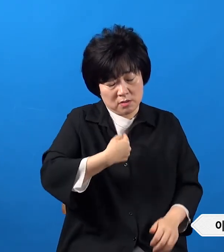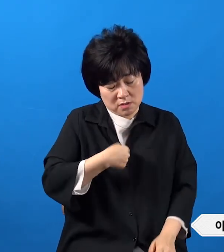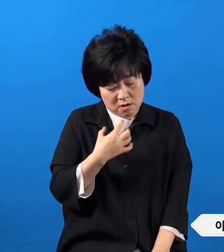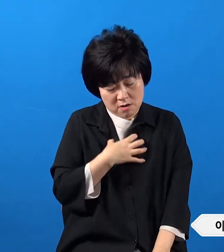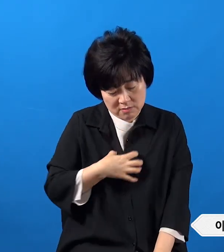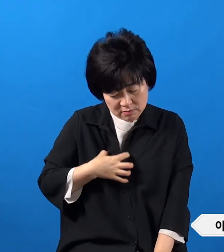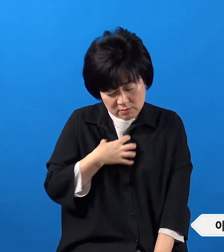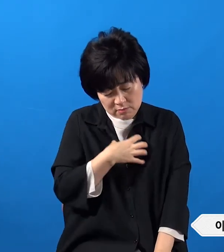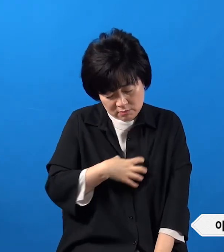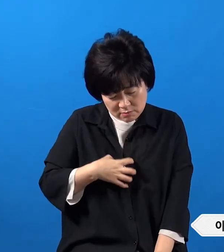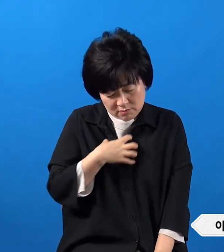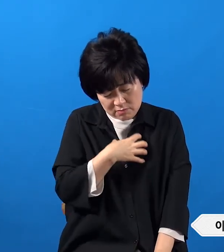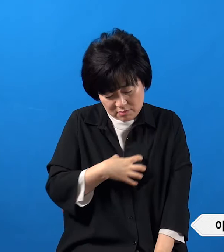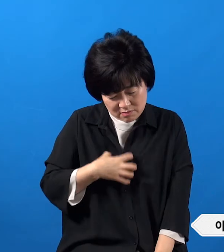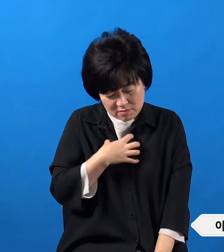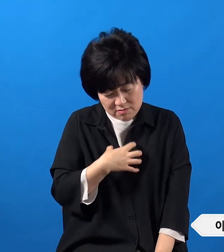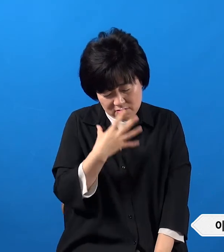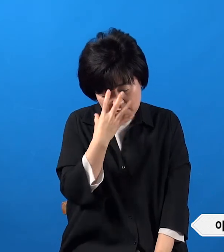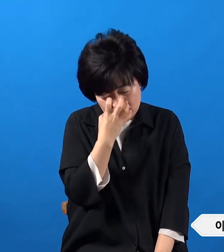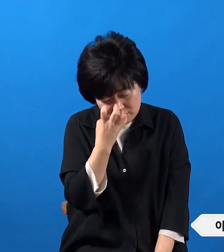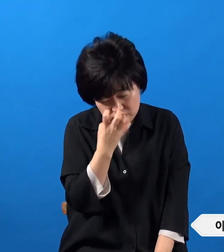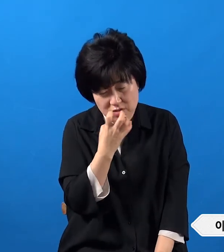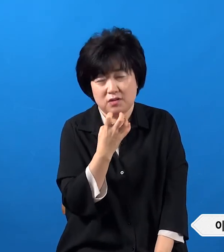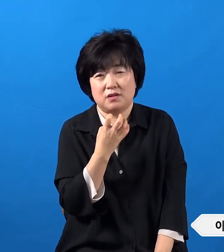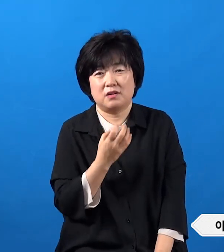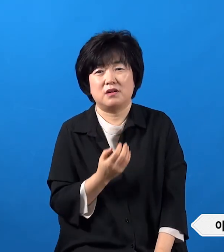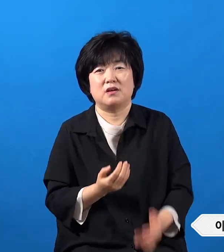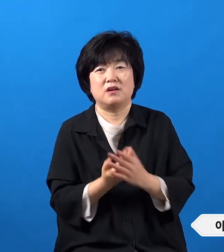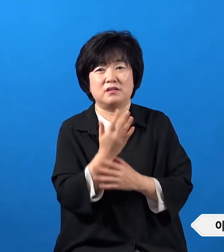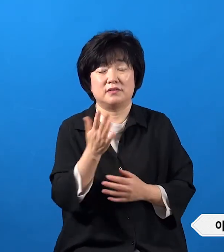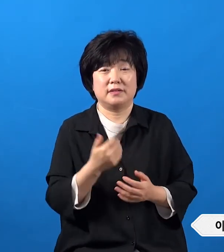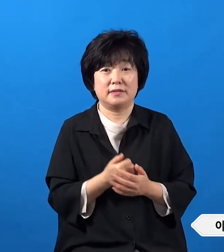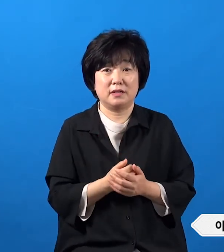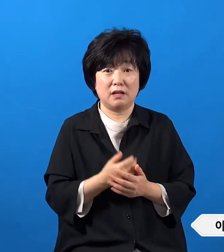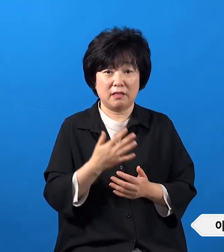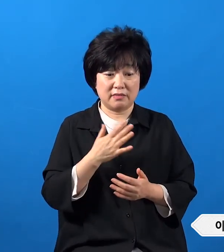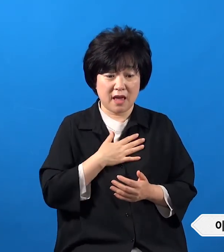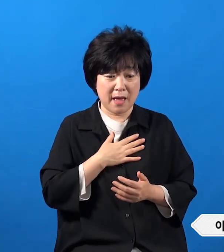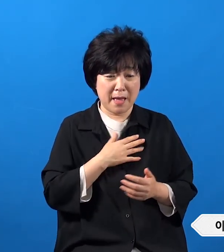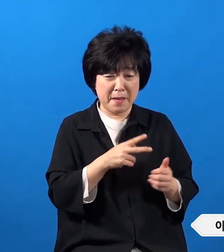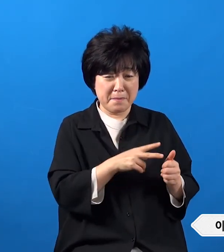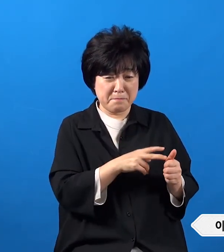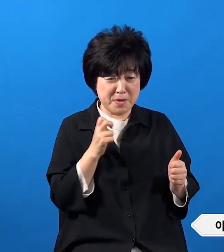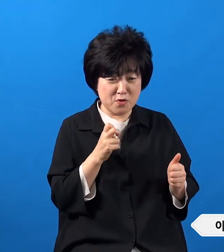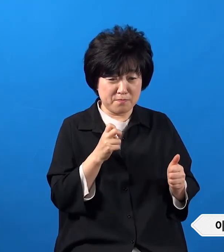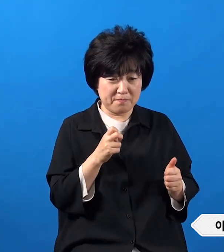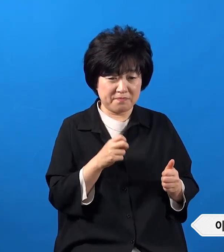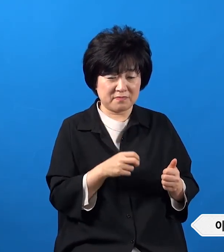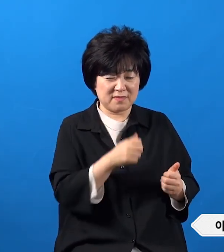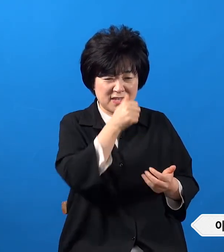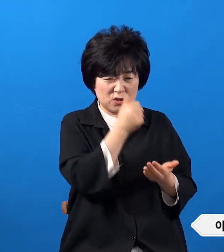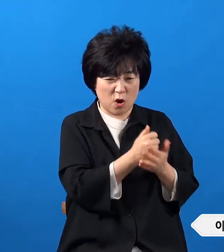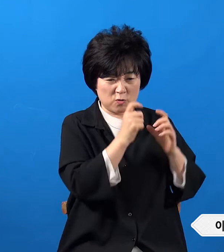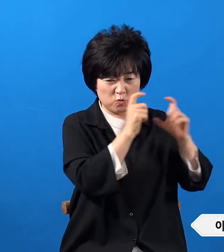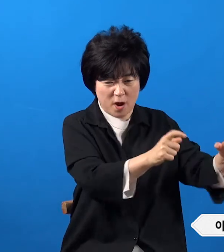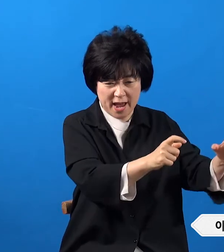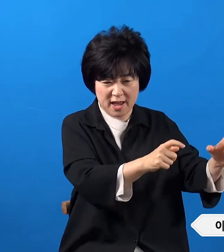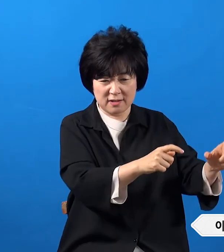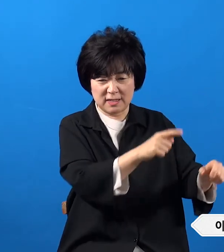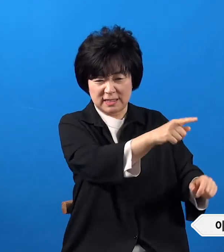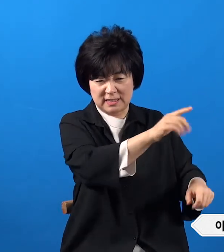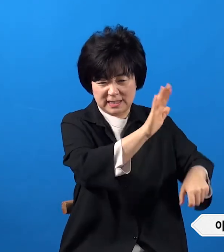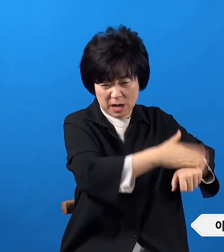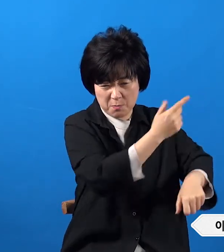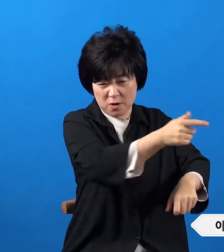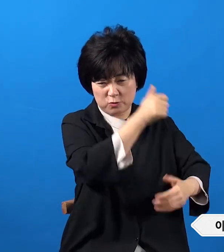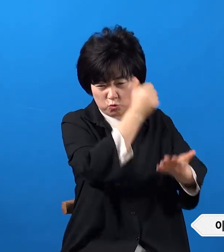고문하는 그런 결과일 수도 있습니다. 우리의 마음에 미움의 영이 도사리면, 정죄의 영이 도사리면 이 사람의 마음이